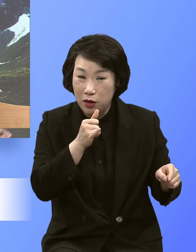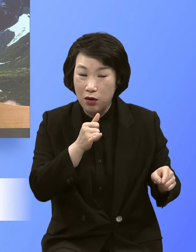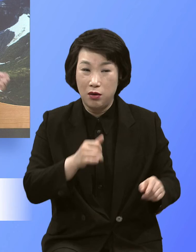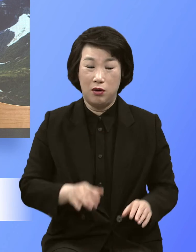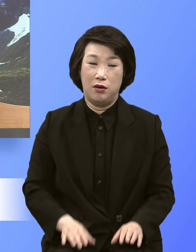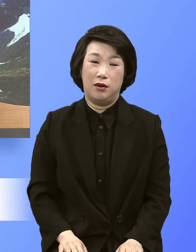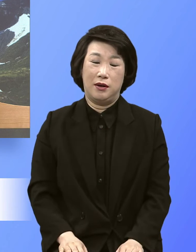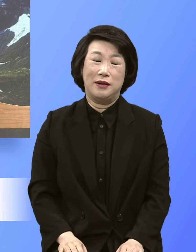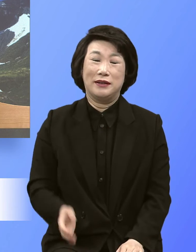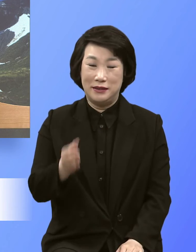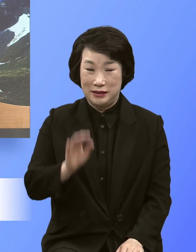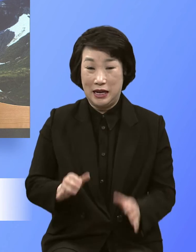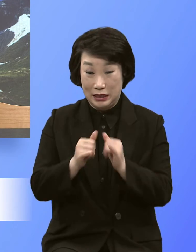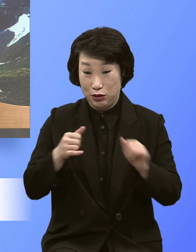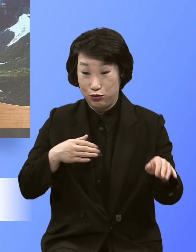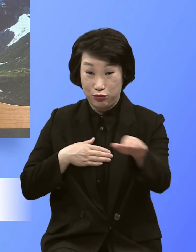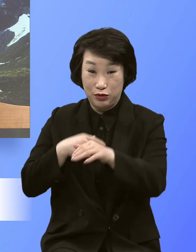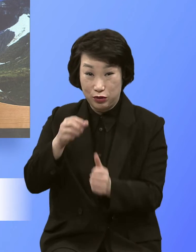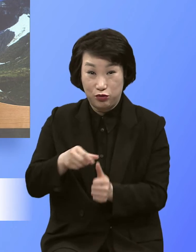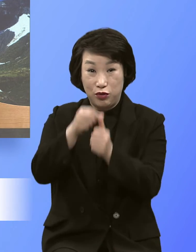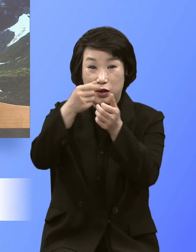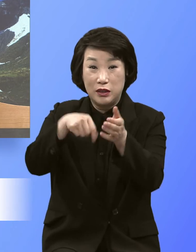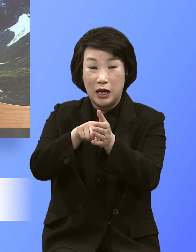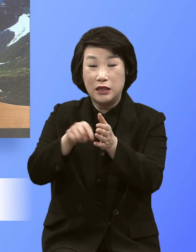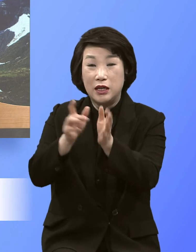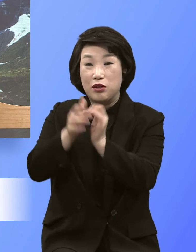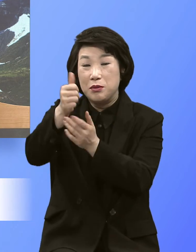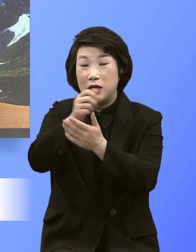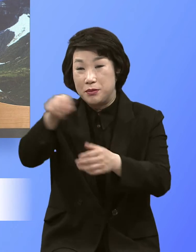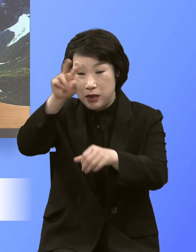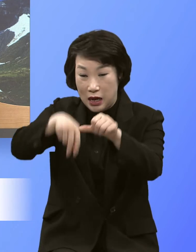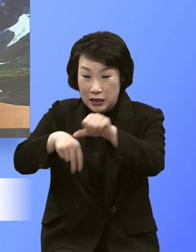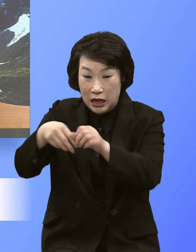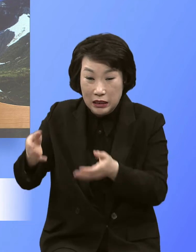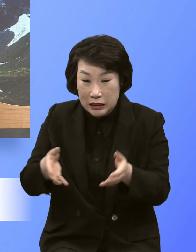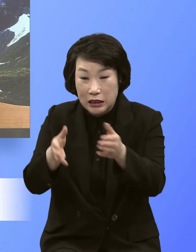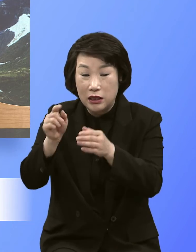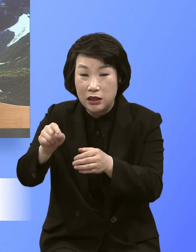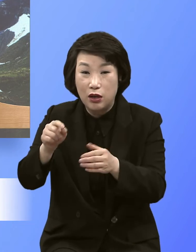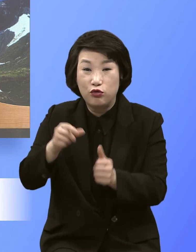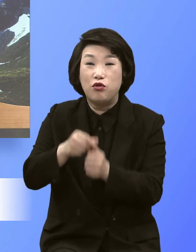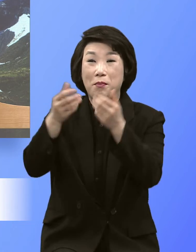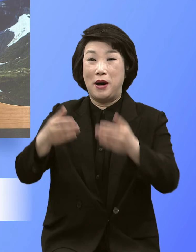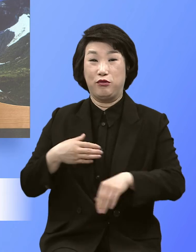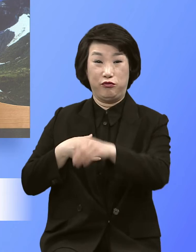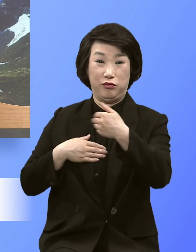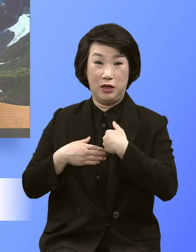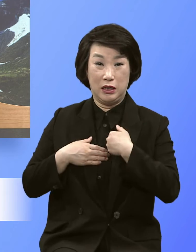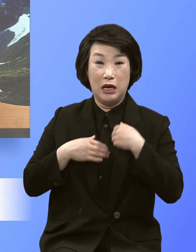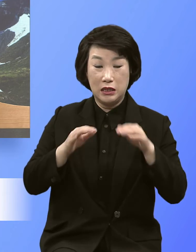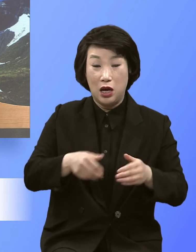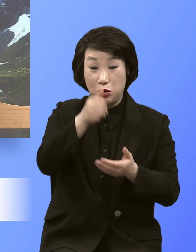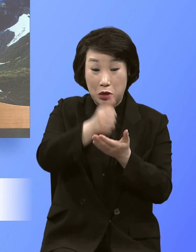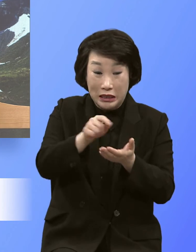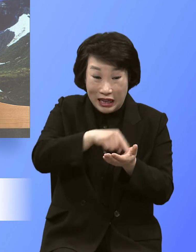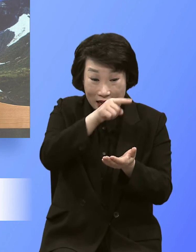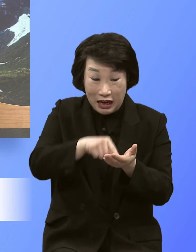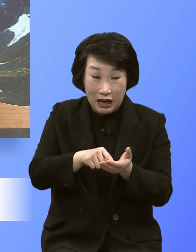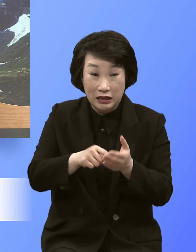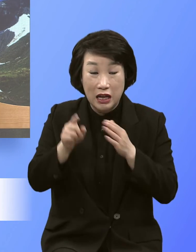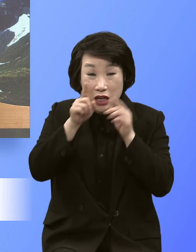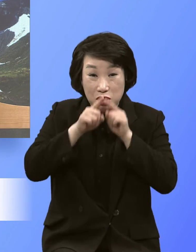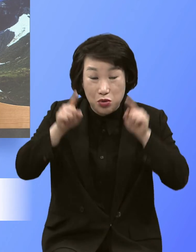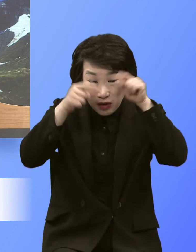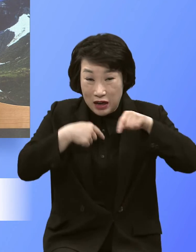했습니다. 그러나 인류 구원을 위한 십자가의 도가 구원을 하는 우리에게는 죄값으로 당할